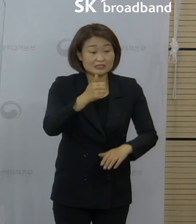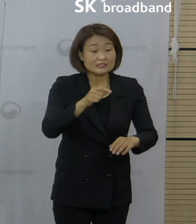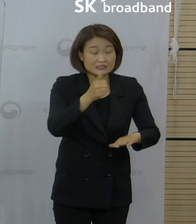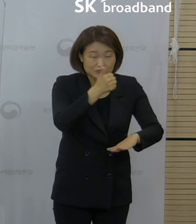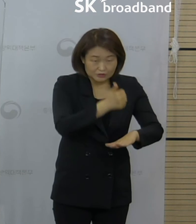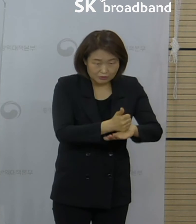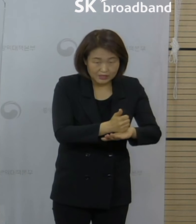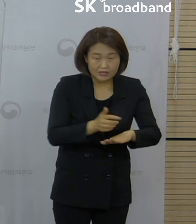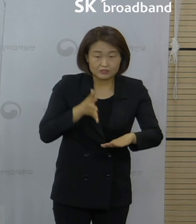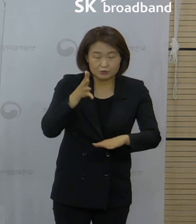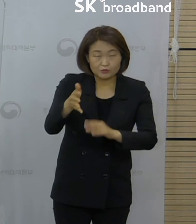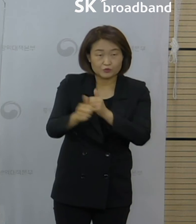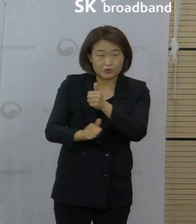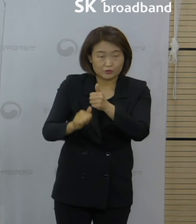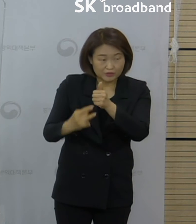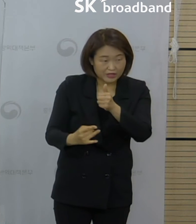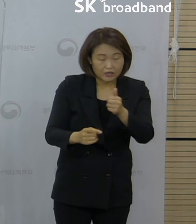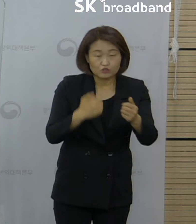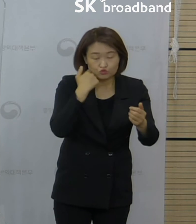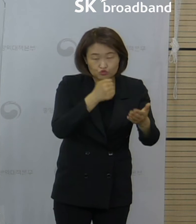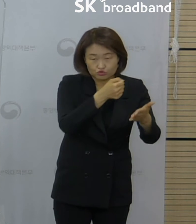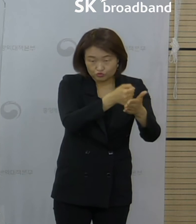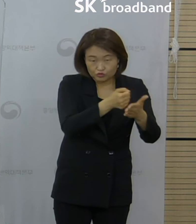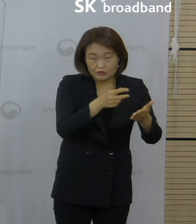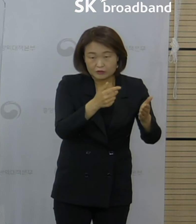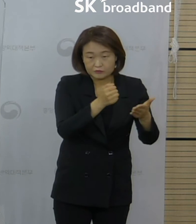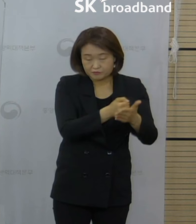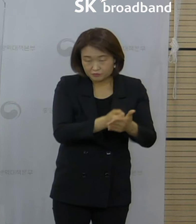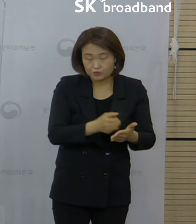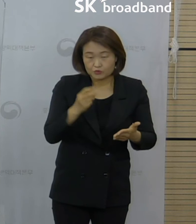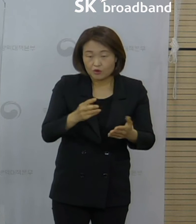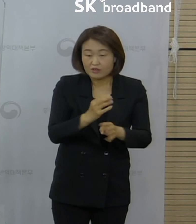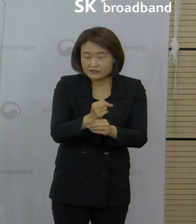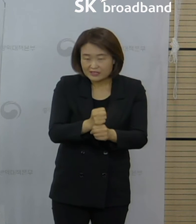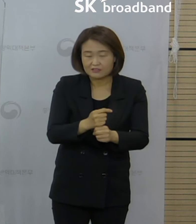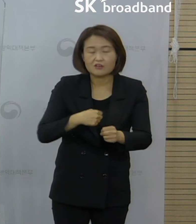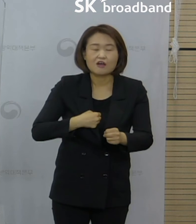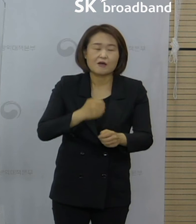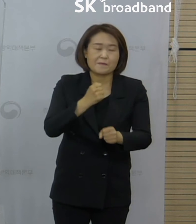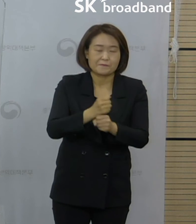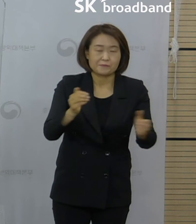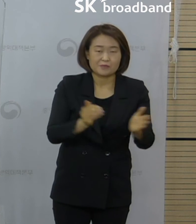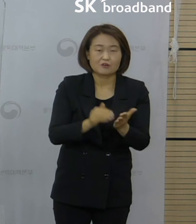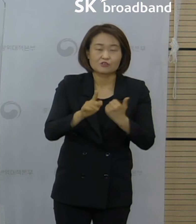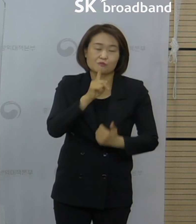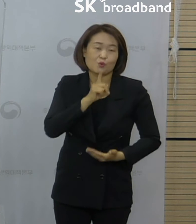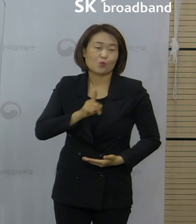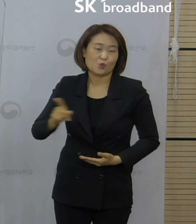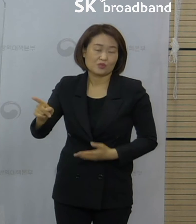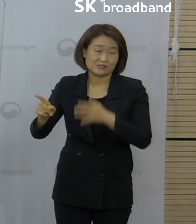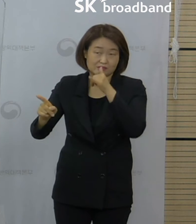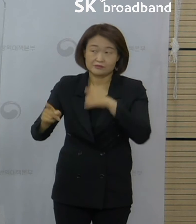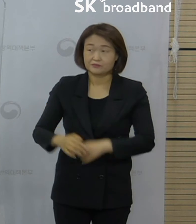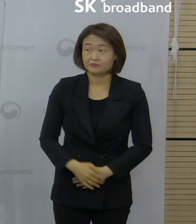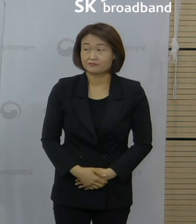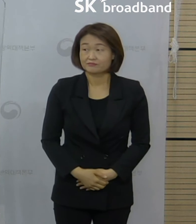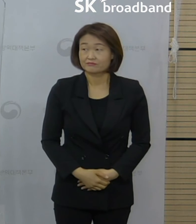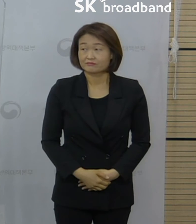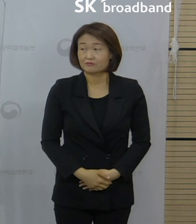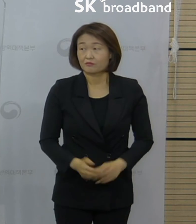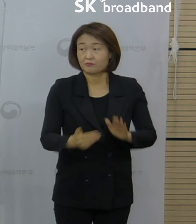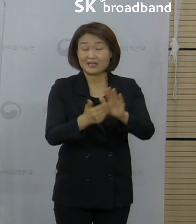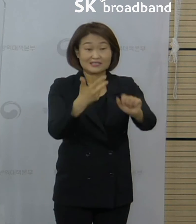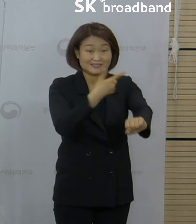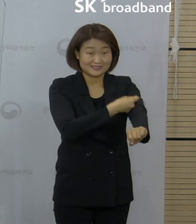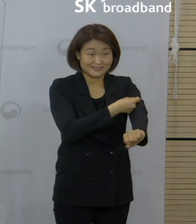예방접종 전문위원회에 보고하고 있습니다. 네. 다음은 백신 예방접종 증명서 관련돼서